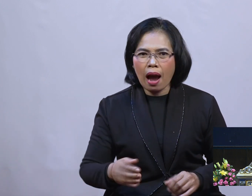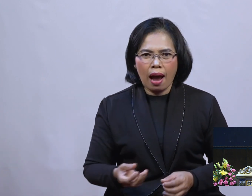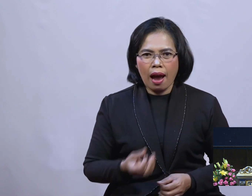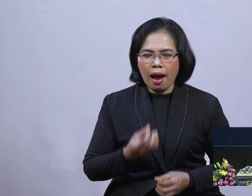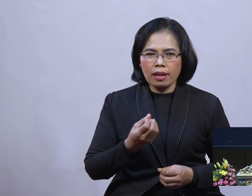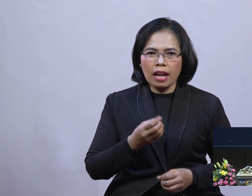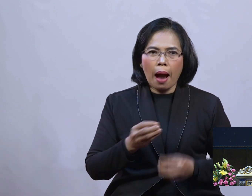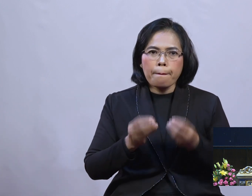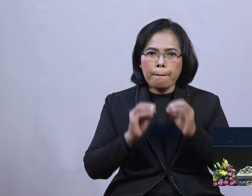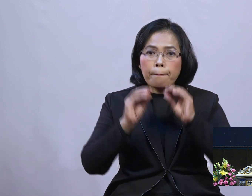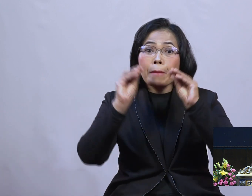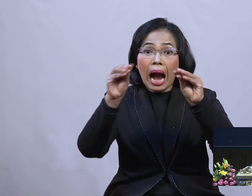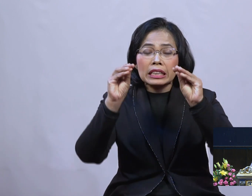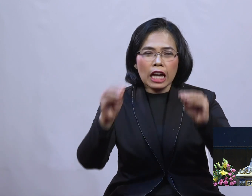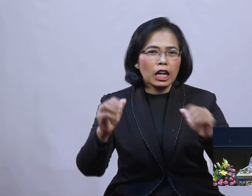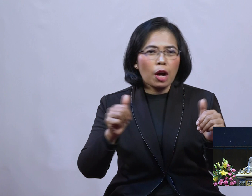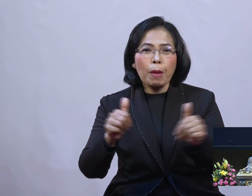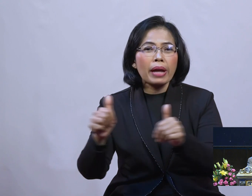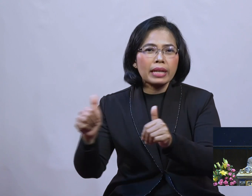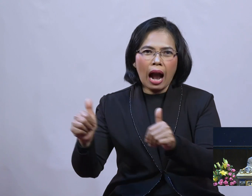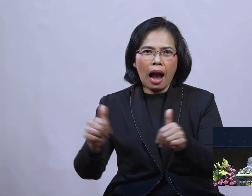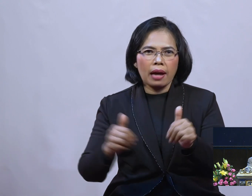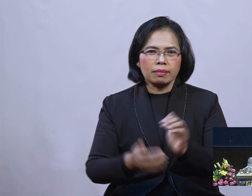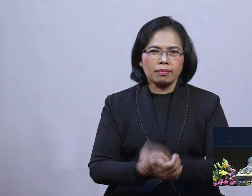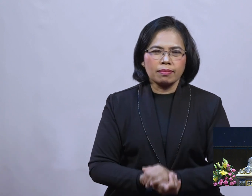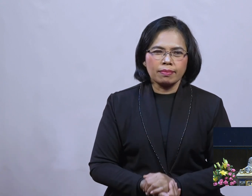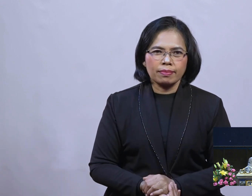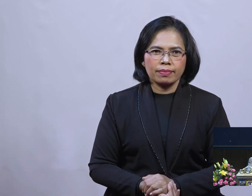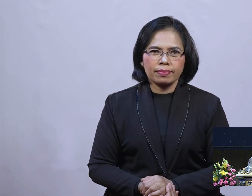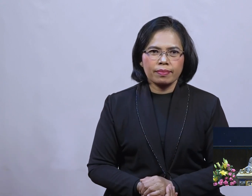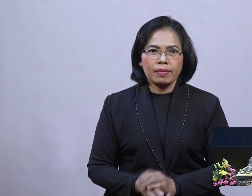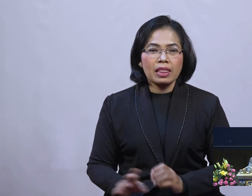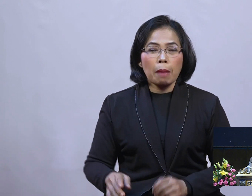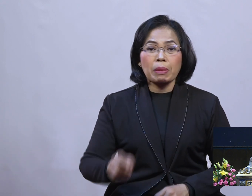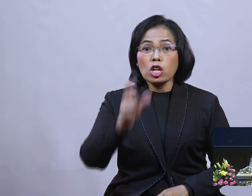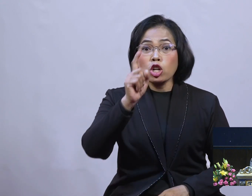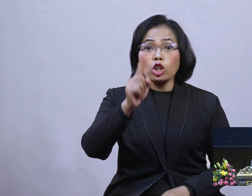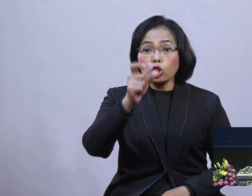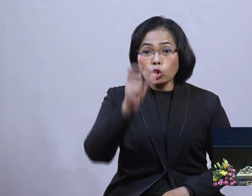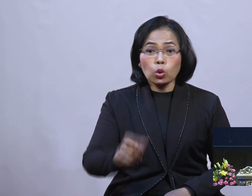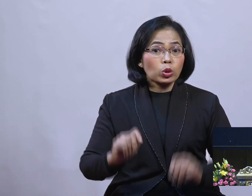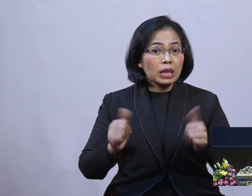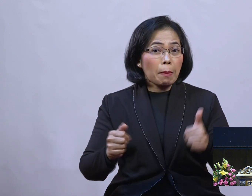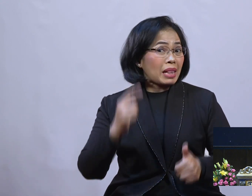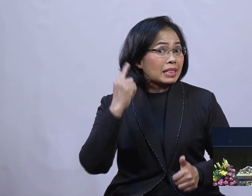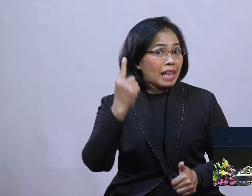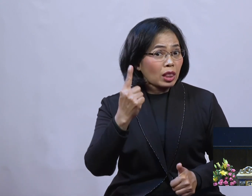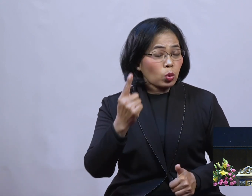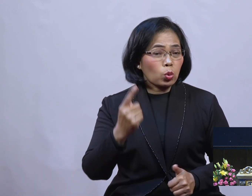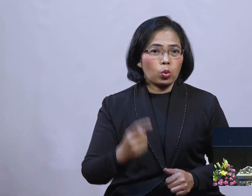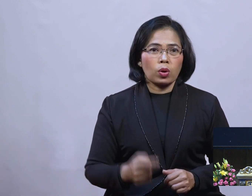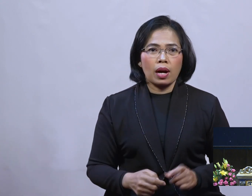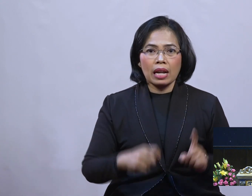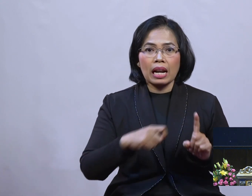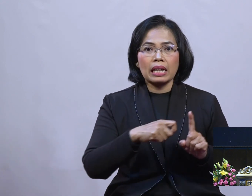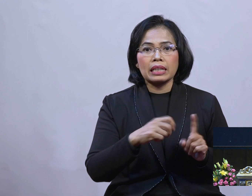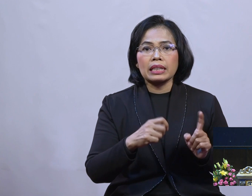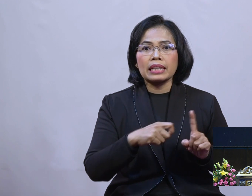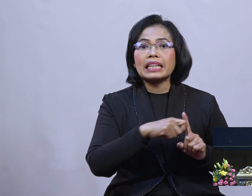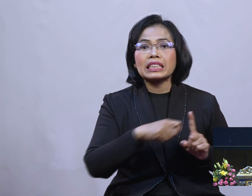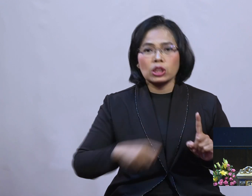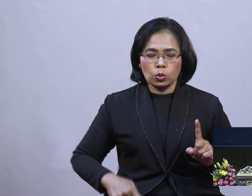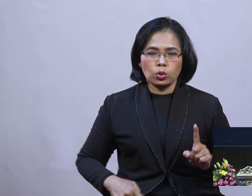kekristenan memberi jaminan keselamatan gua di bawah kolong langit ini dalam nama lainnya oleh Amazon selamat kecuali dalam nama Yesus jelas